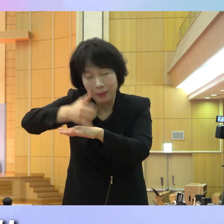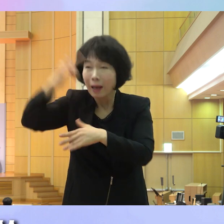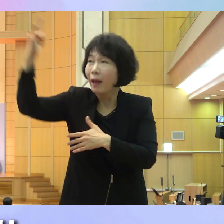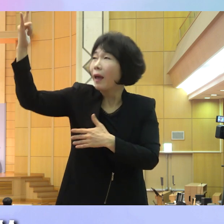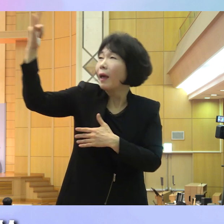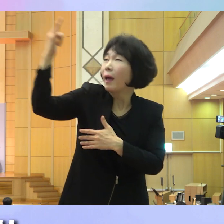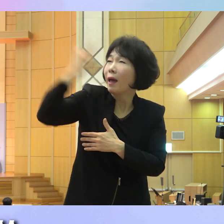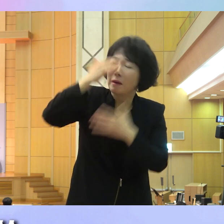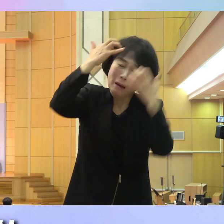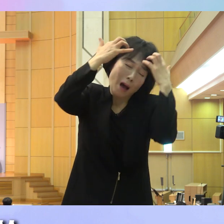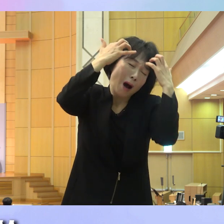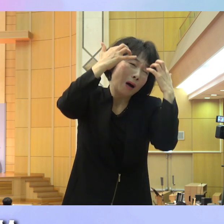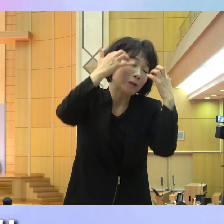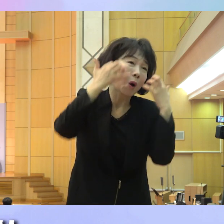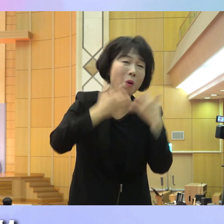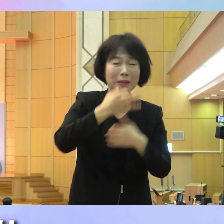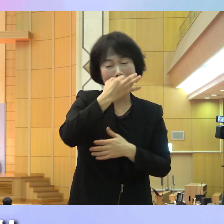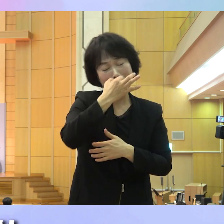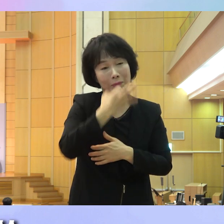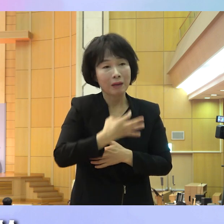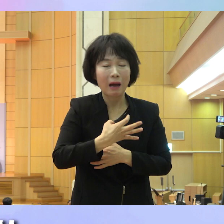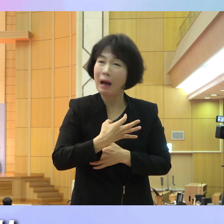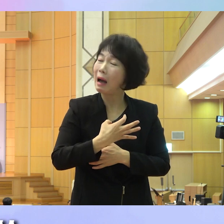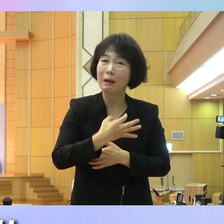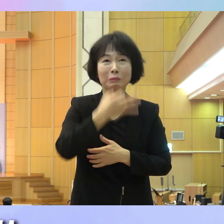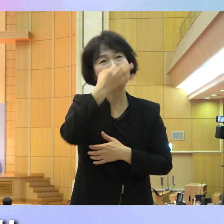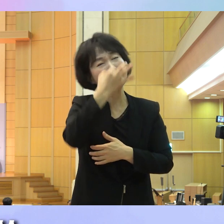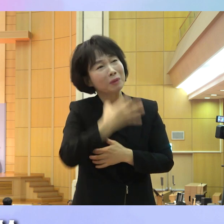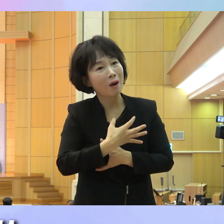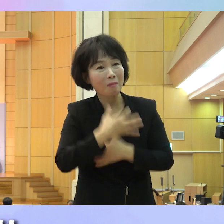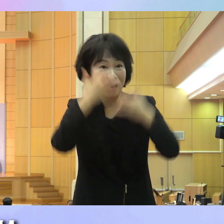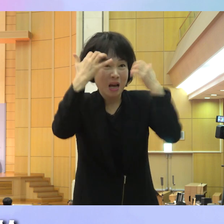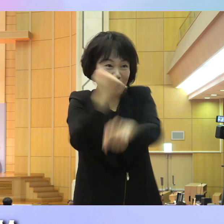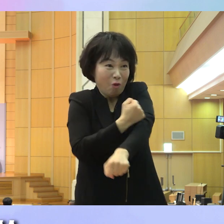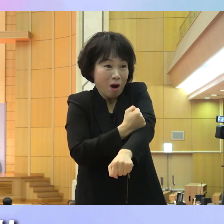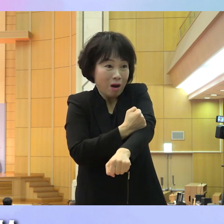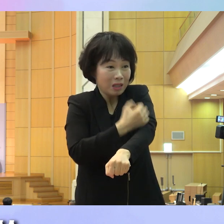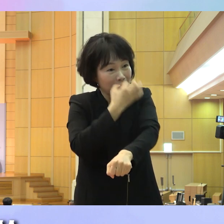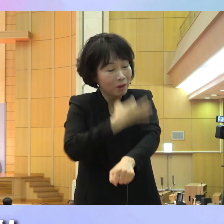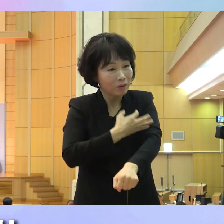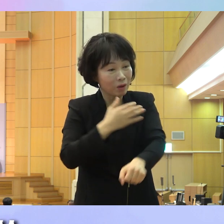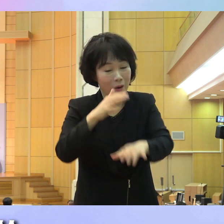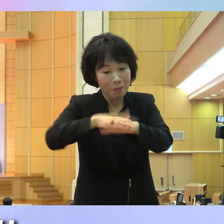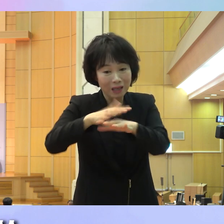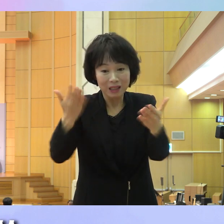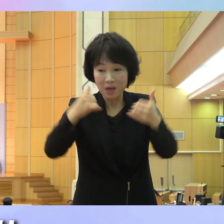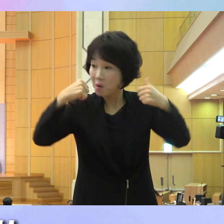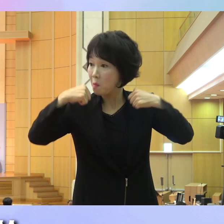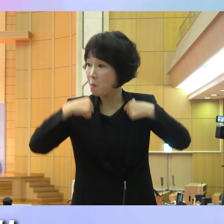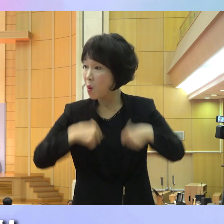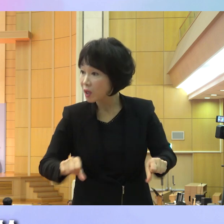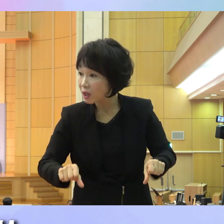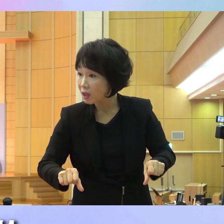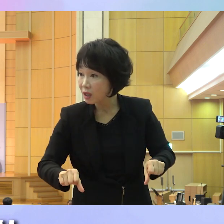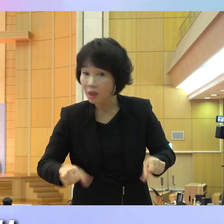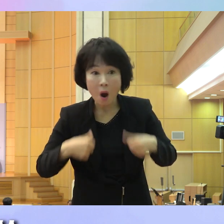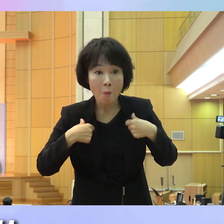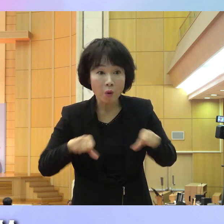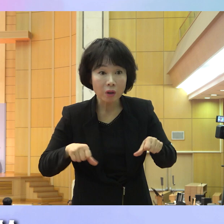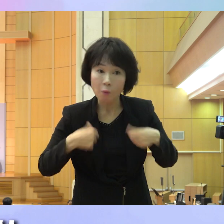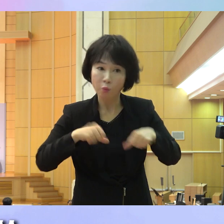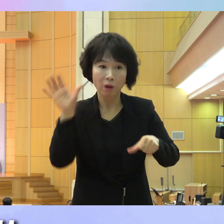그렇죠? 힘들어도 농사일 하려면 힘들잖아요. 고생스럽잖아요. 그래도